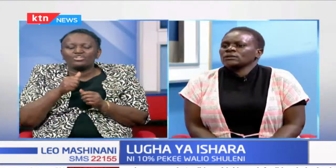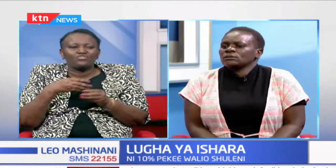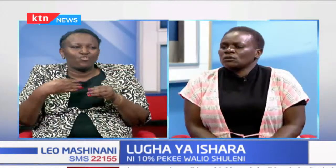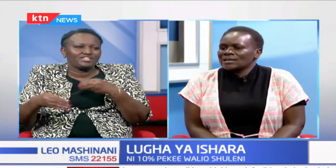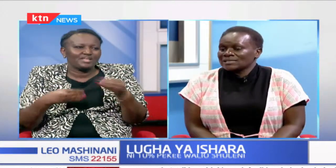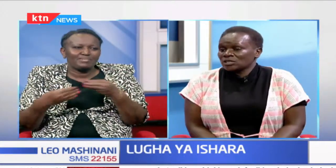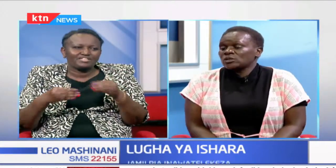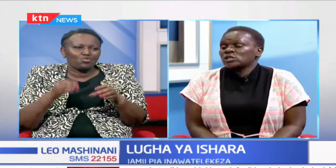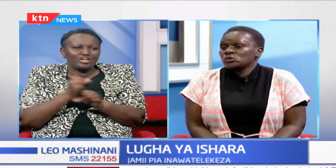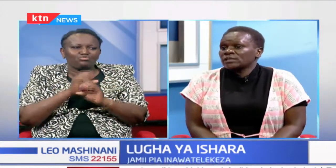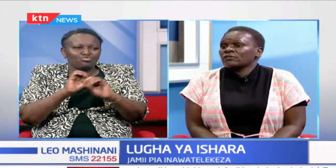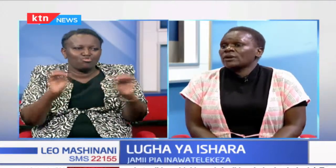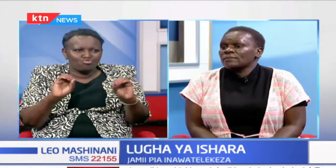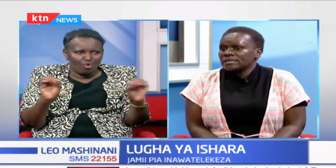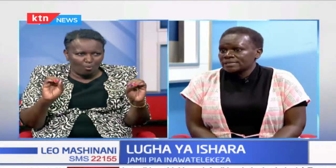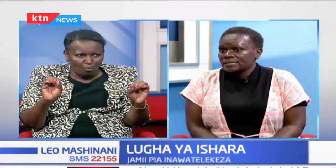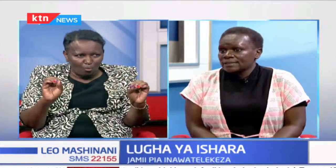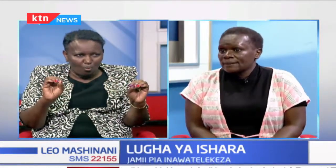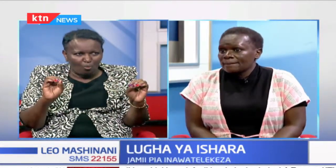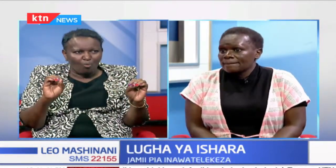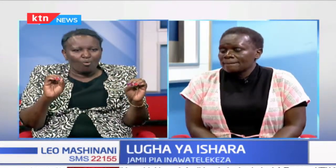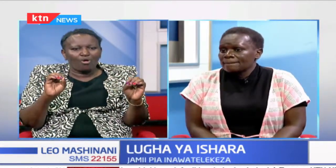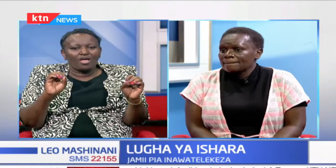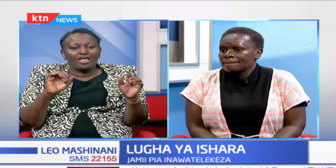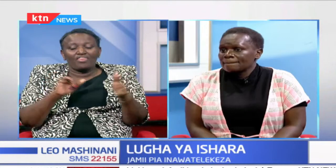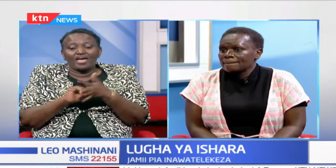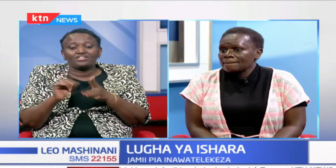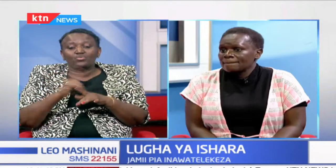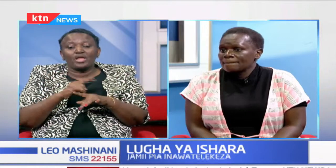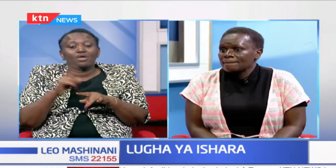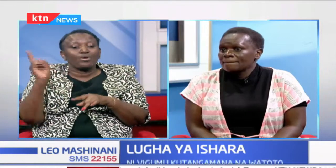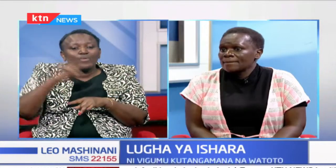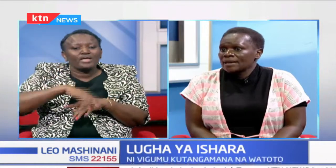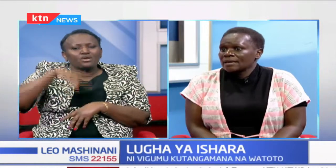kuna organization ilituita for a meeting.